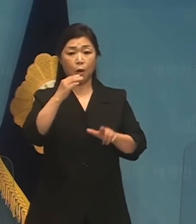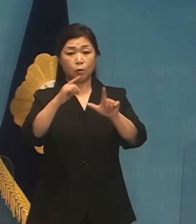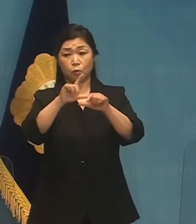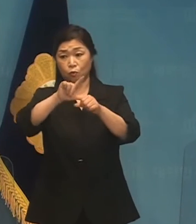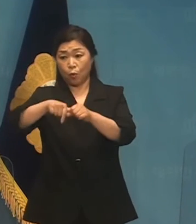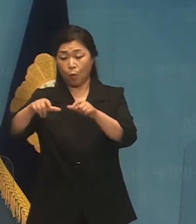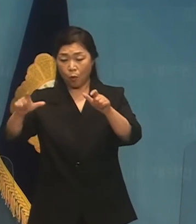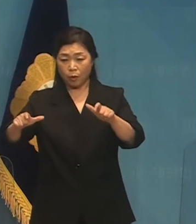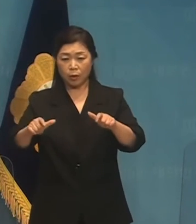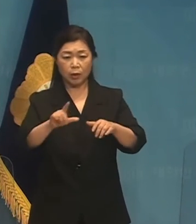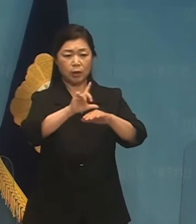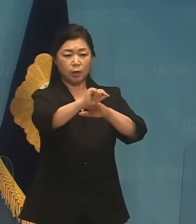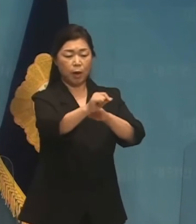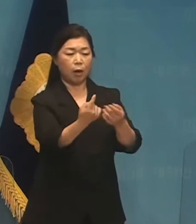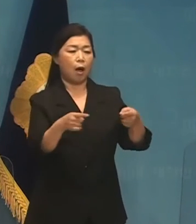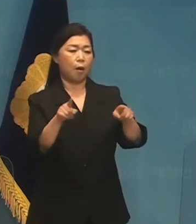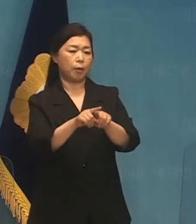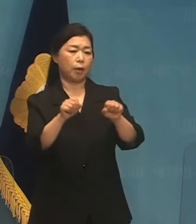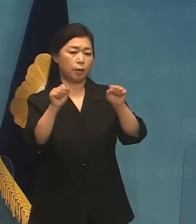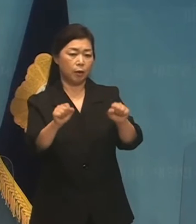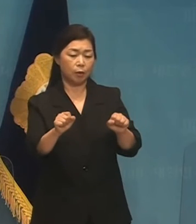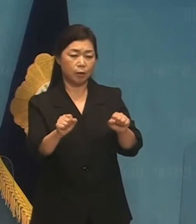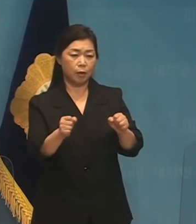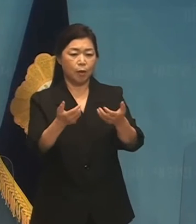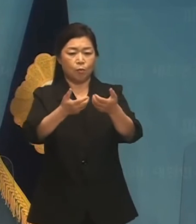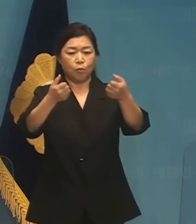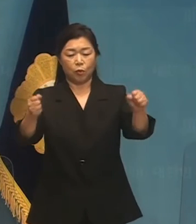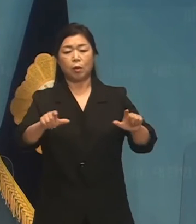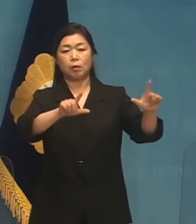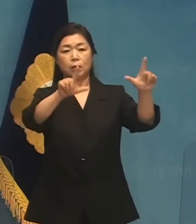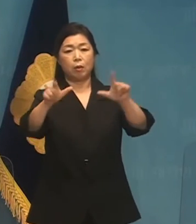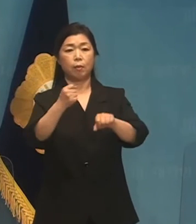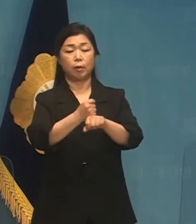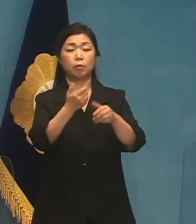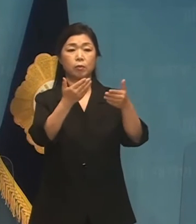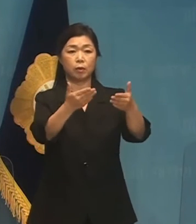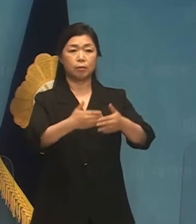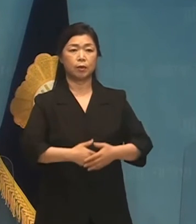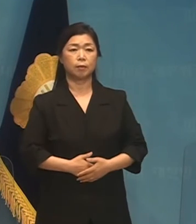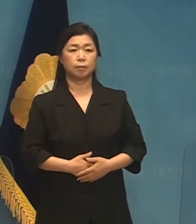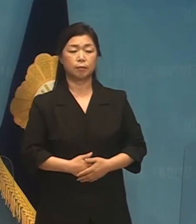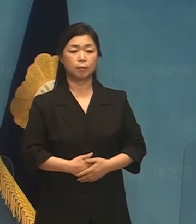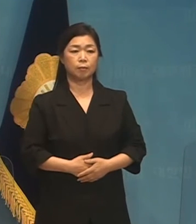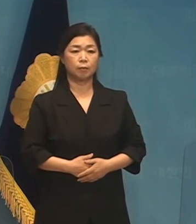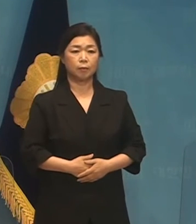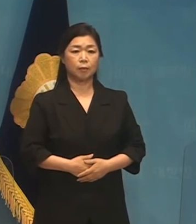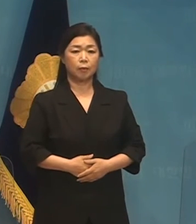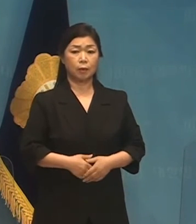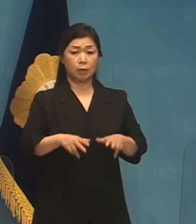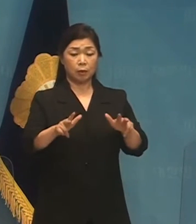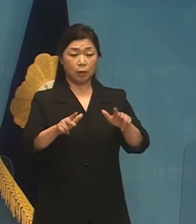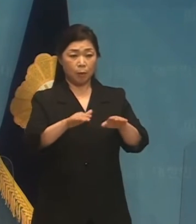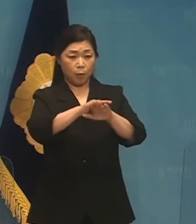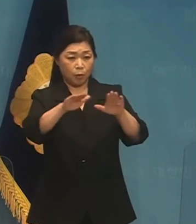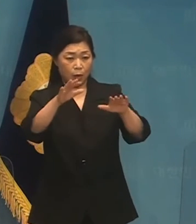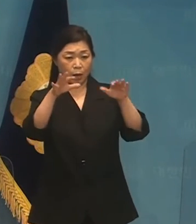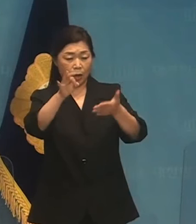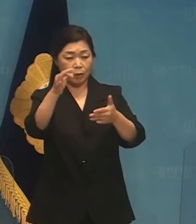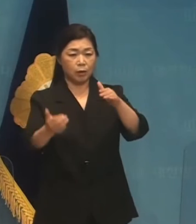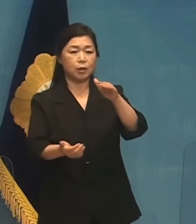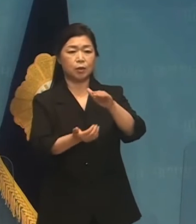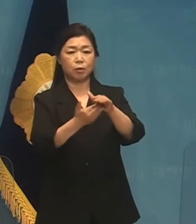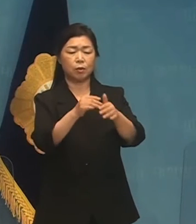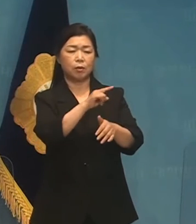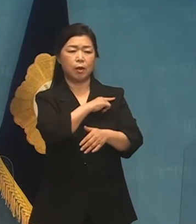수도권과 지방이 공존하는 분권사회로 나아가겠습니다. 우리 사회에서 평등한 가치 실현이 가장